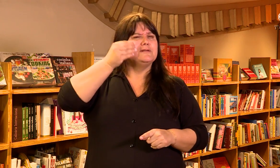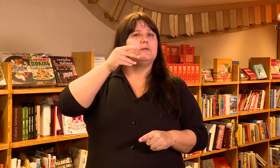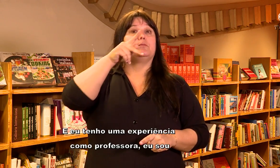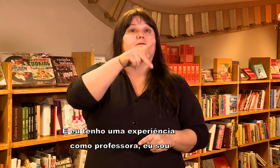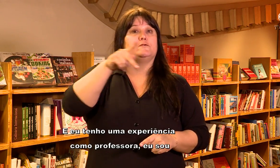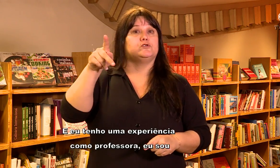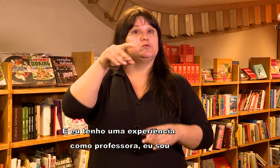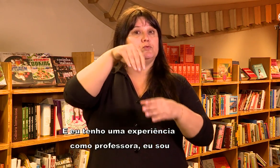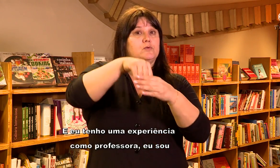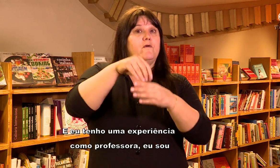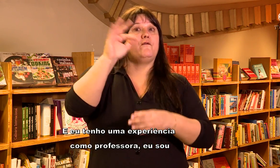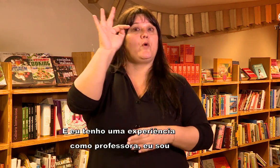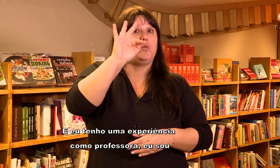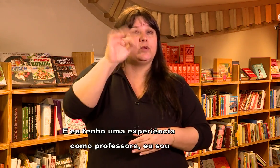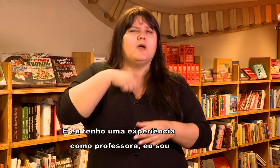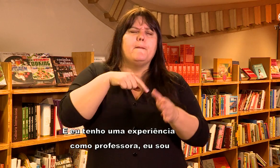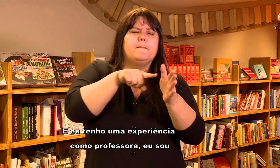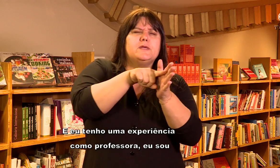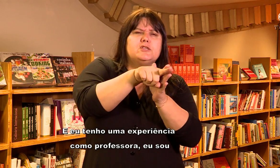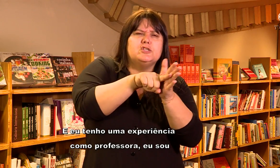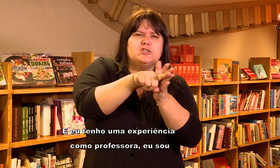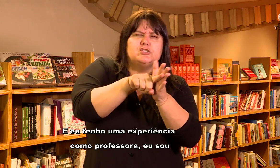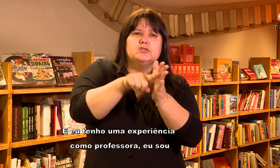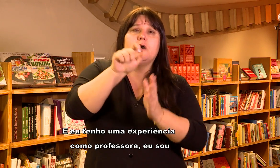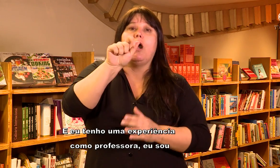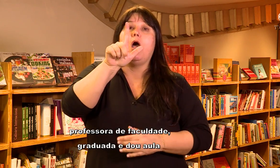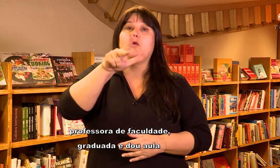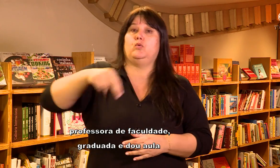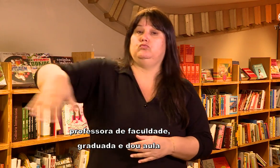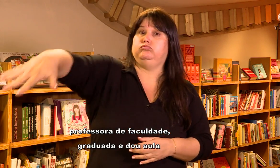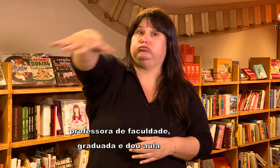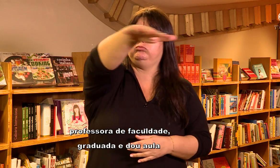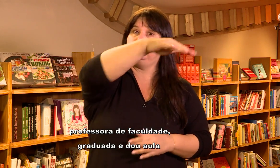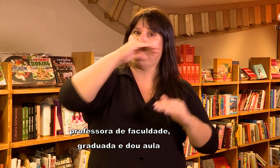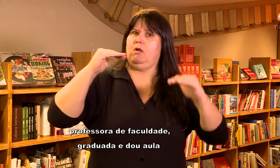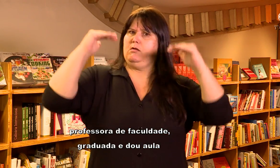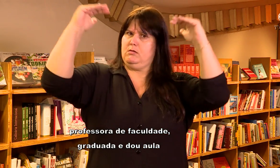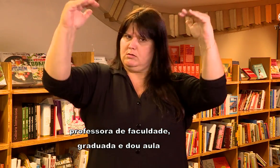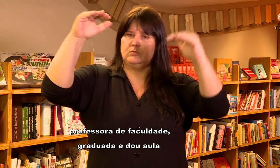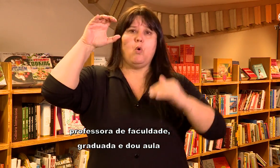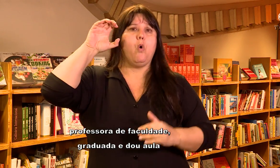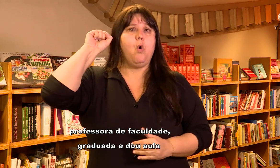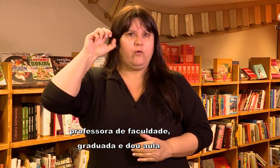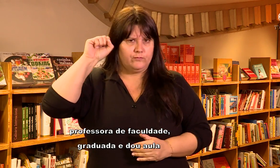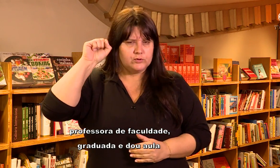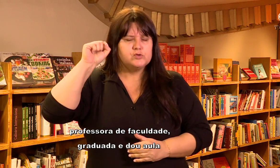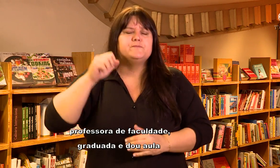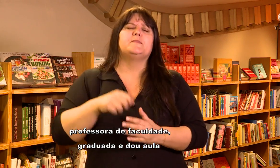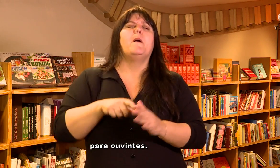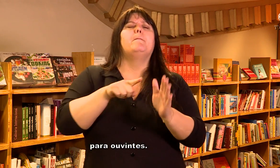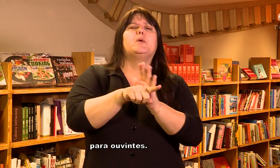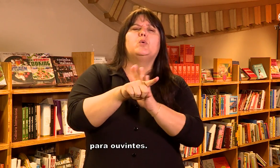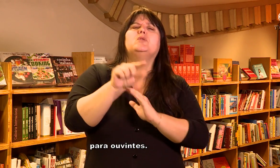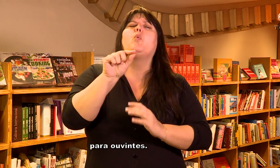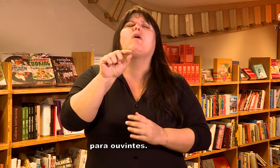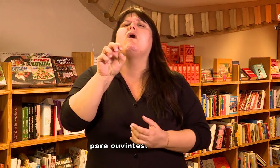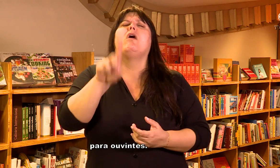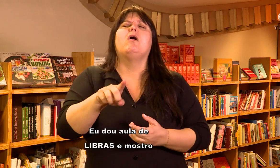E eu tenho uma experiência como professora. Eu sou professora de faculdade, graduada e dou aula para ouvintes. Eu